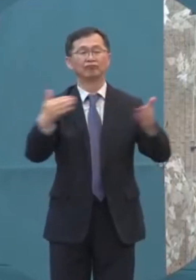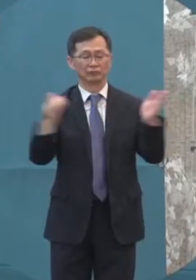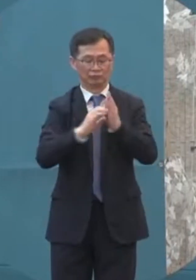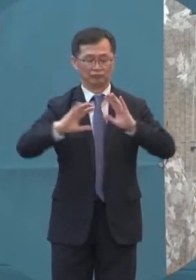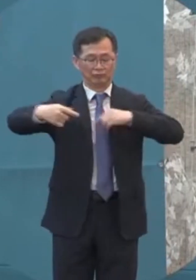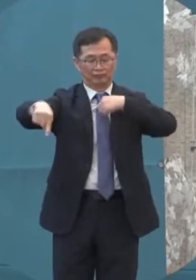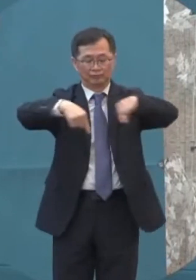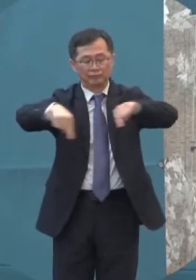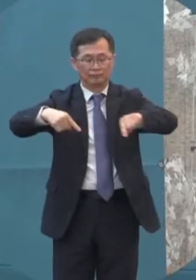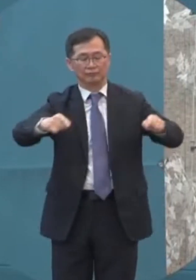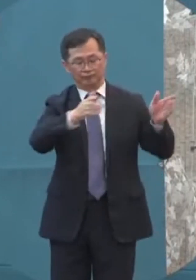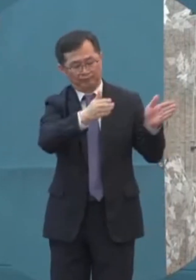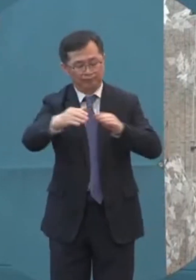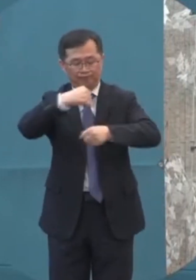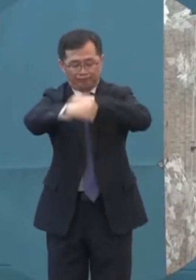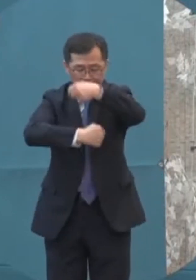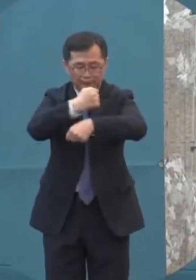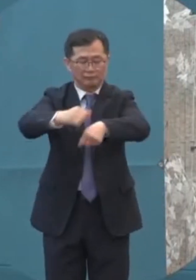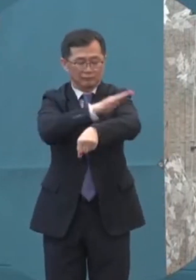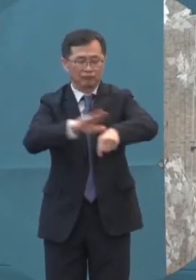잘 훈련된 분이시잖아요.